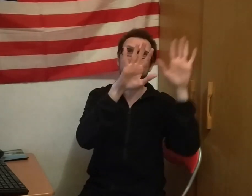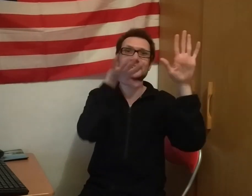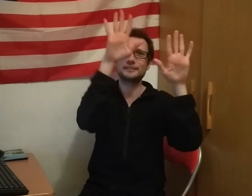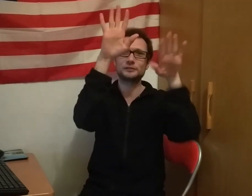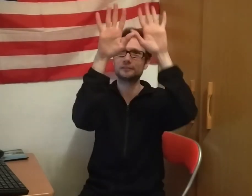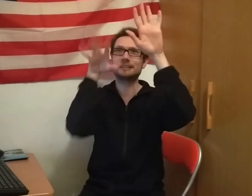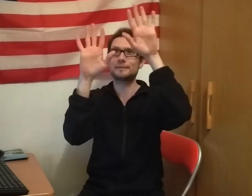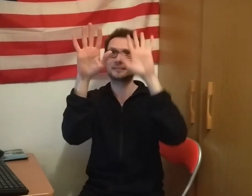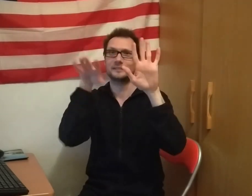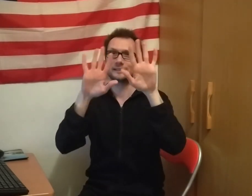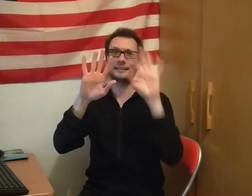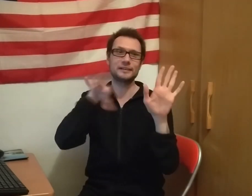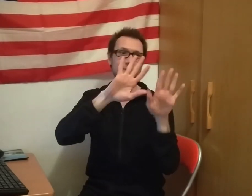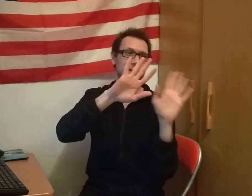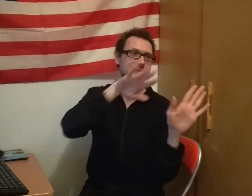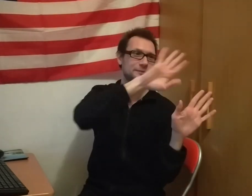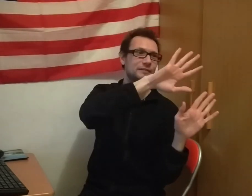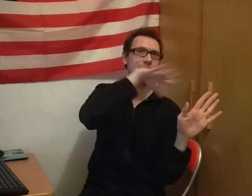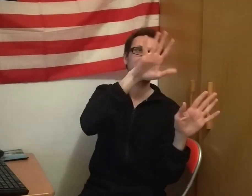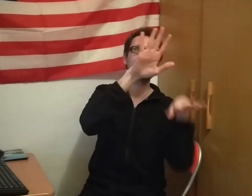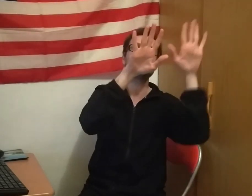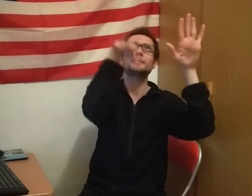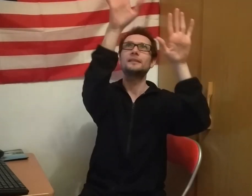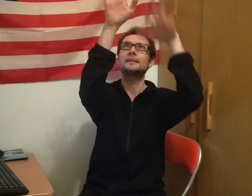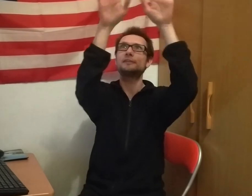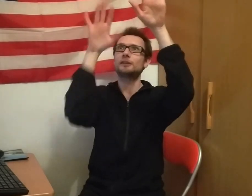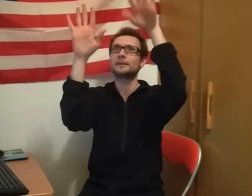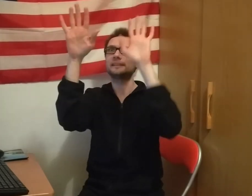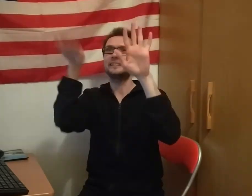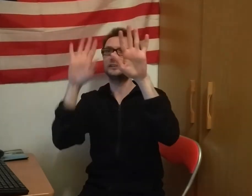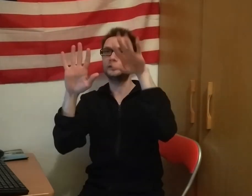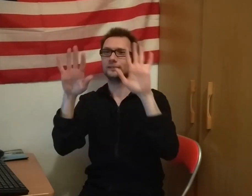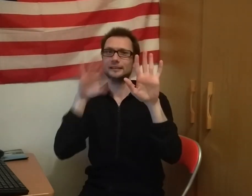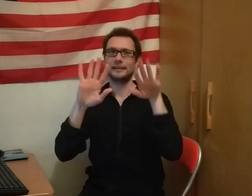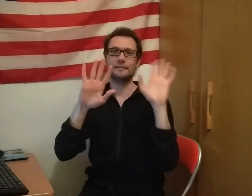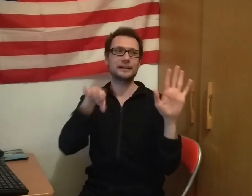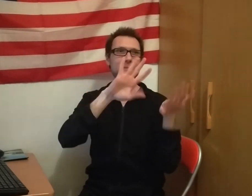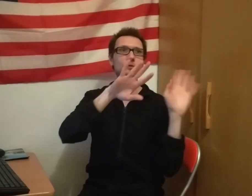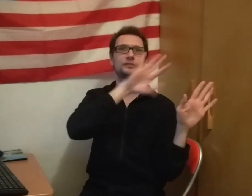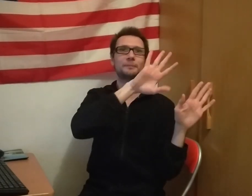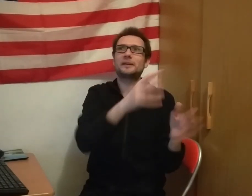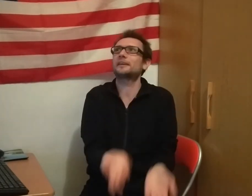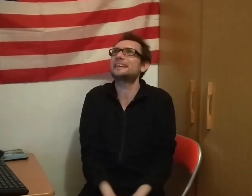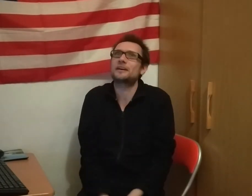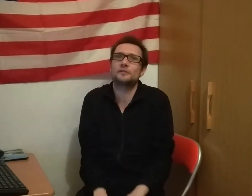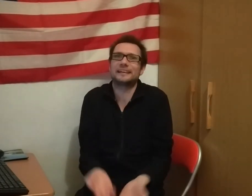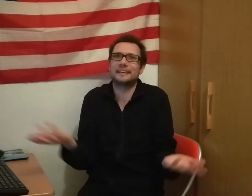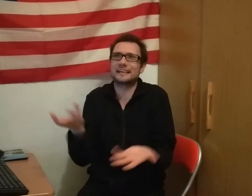sé solo hacer eso, nada más, que también parece que me viene bien, ¿no? Eso lo aprendí de niño, la verdad es que me gusta, pero ¿qué hago? Es que la